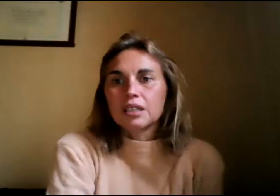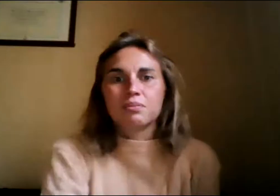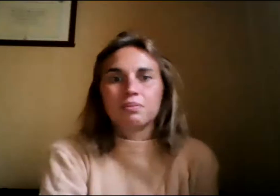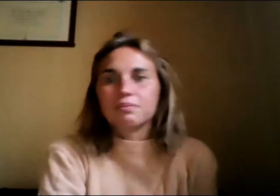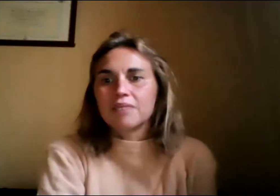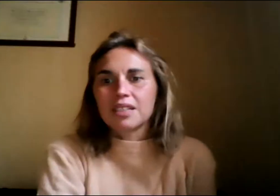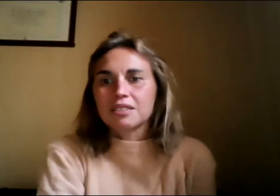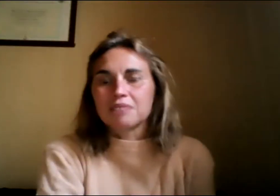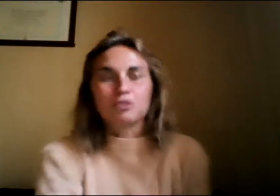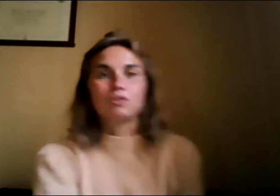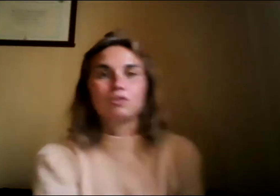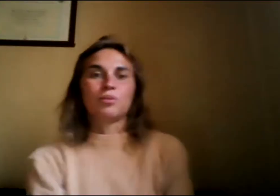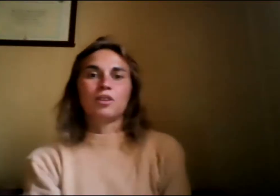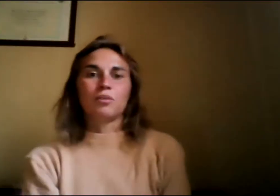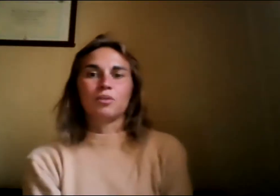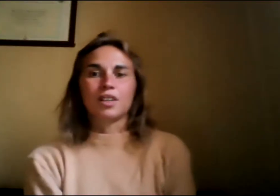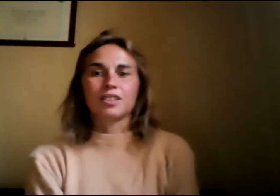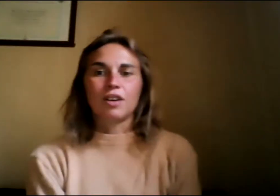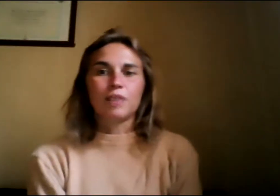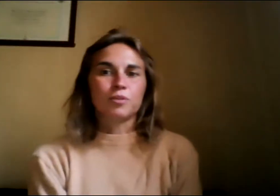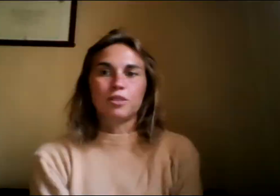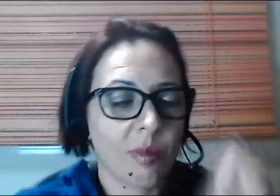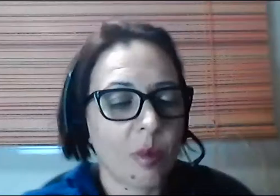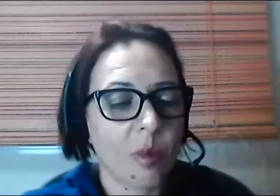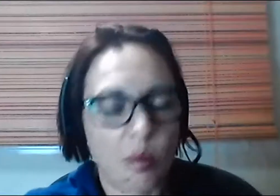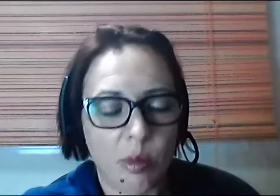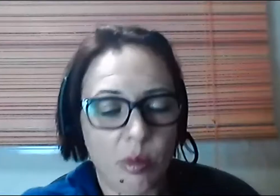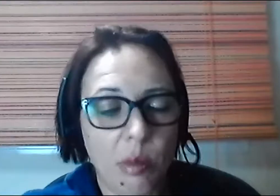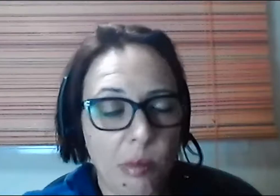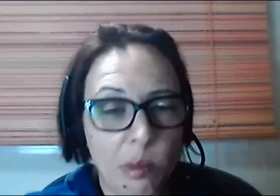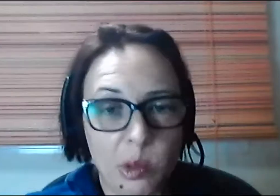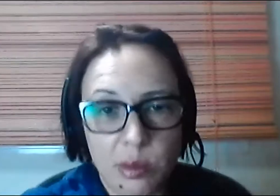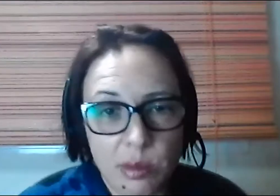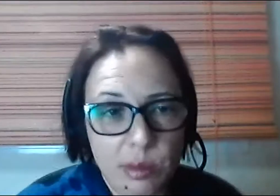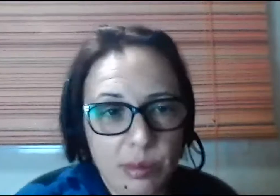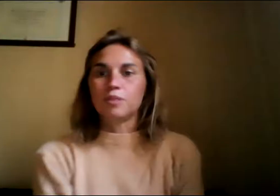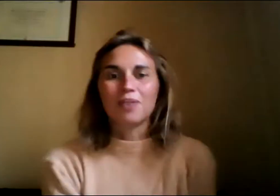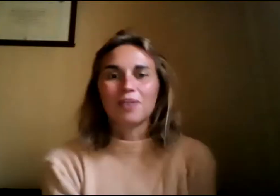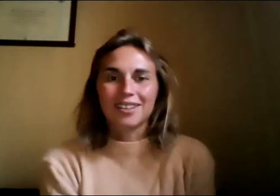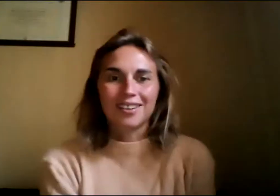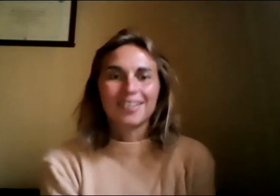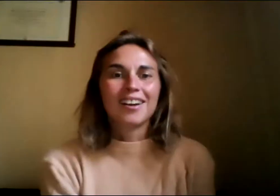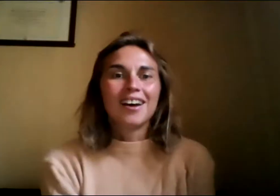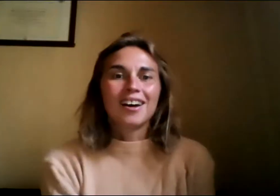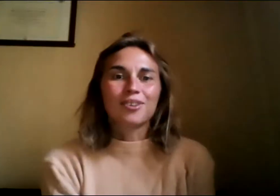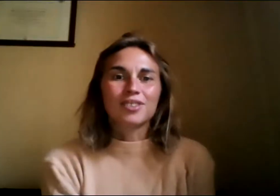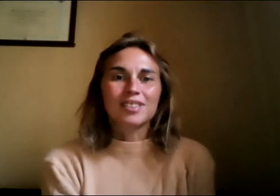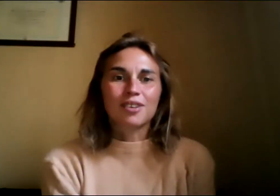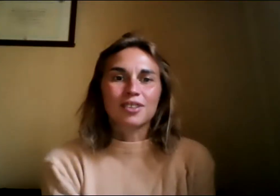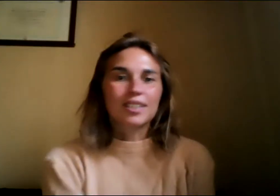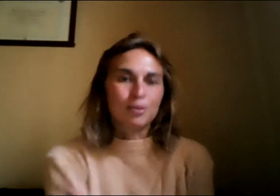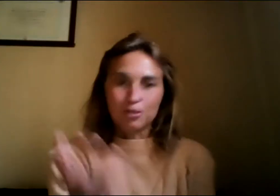centralicemos consultas a través, no sé muy bien cómo no. Queréis que lo hagamos, pero vamos que... Que yo entiendo que vosotras estáis